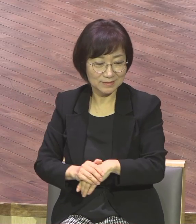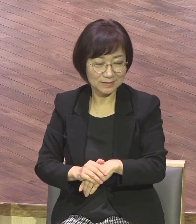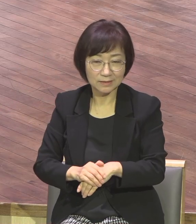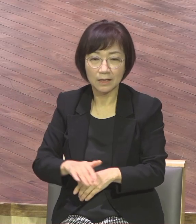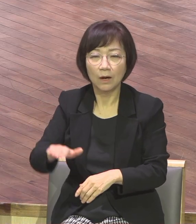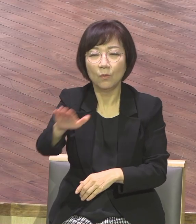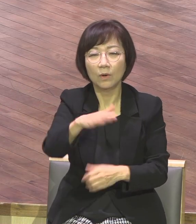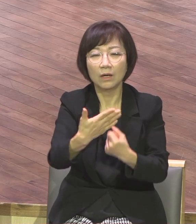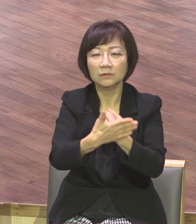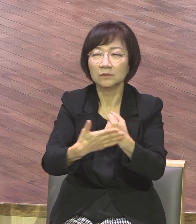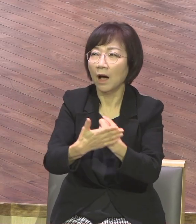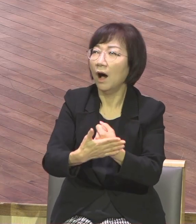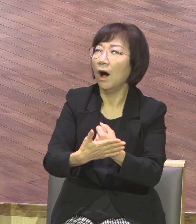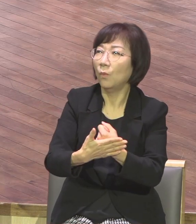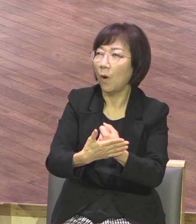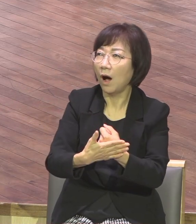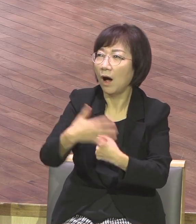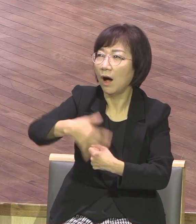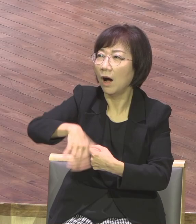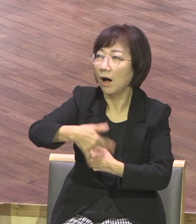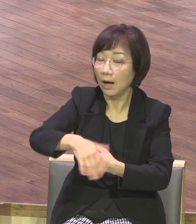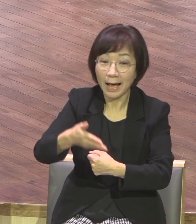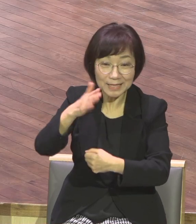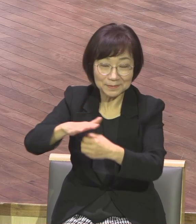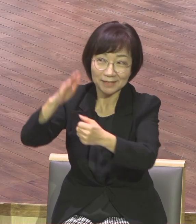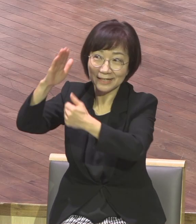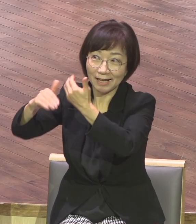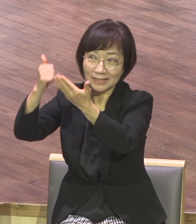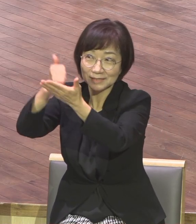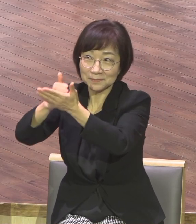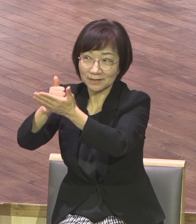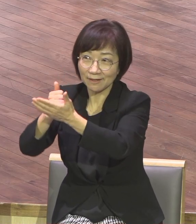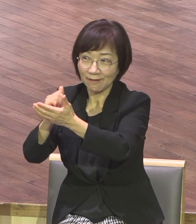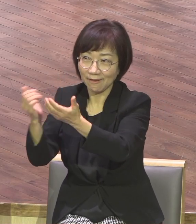받지만 하나님께 드리는 찬양을 드리니까 우리가 야